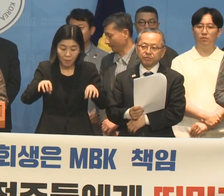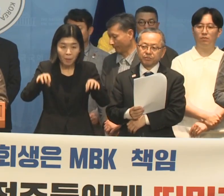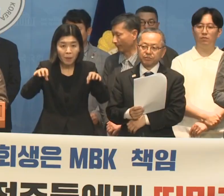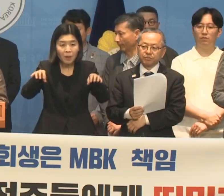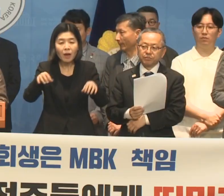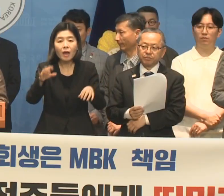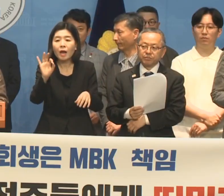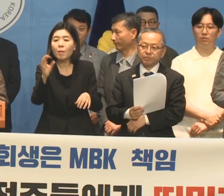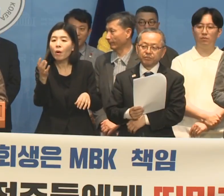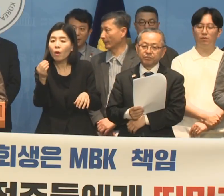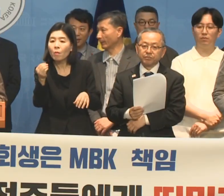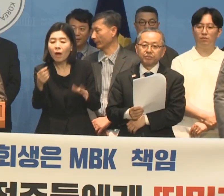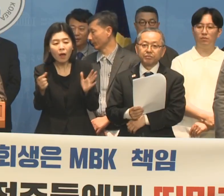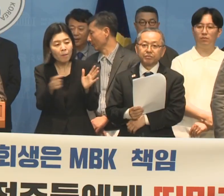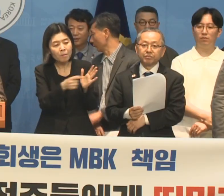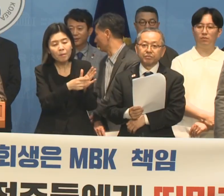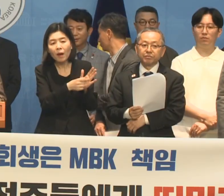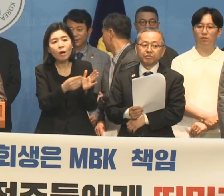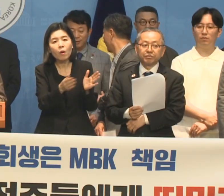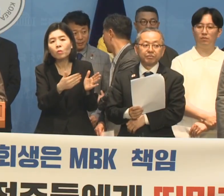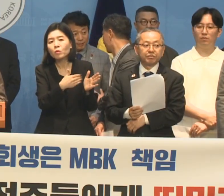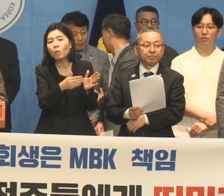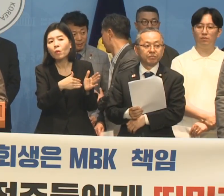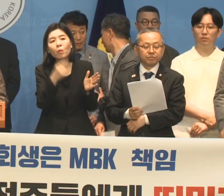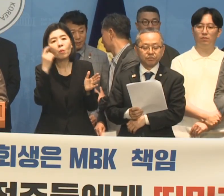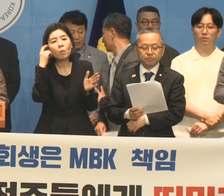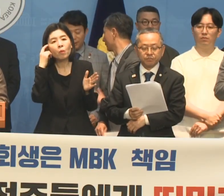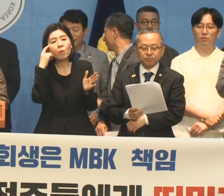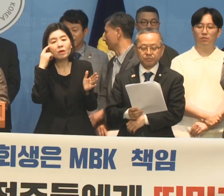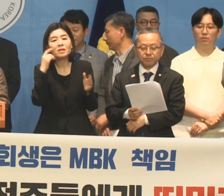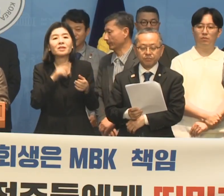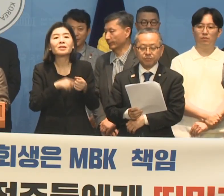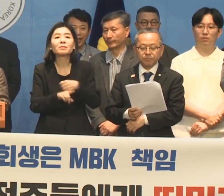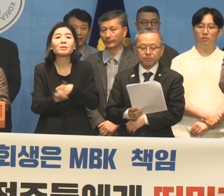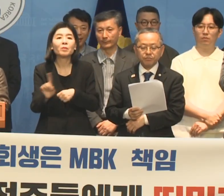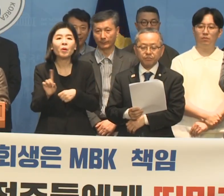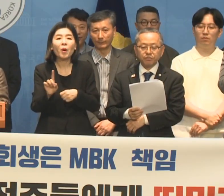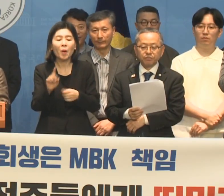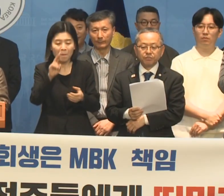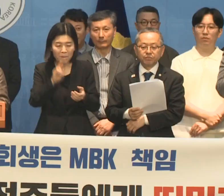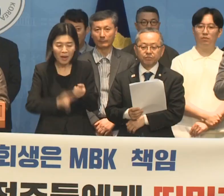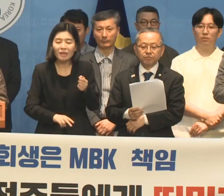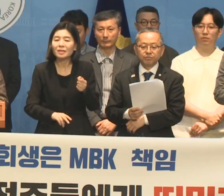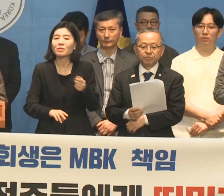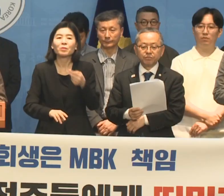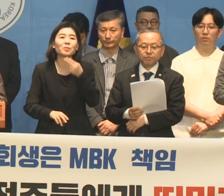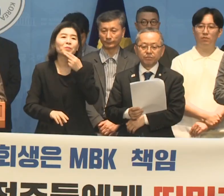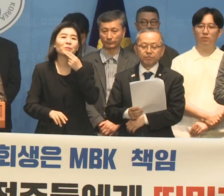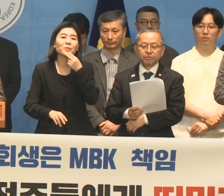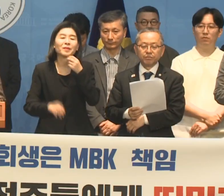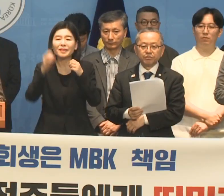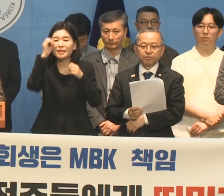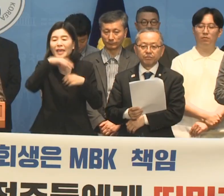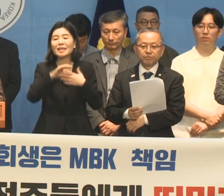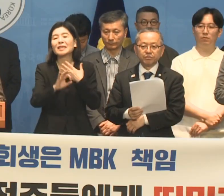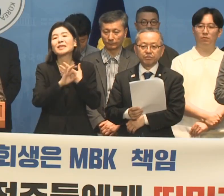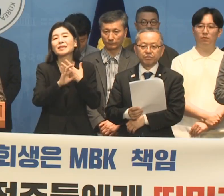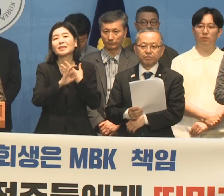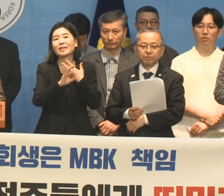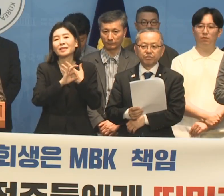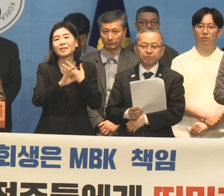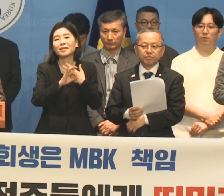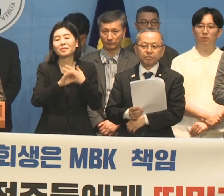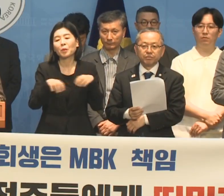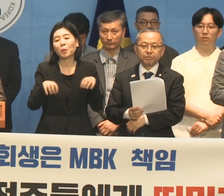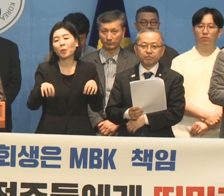쌓여 있었습니다. 그것은 어떤 것이냐면은 팔지 않는 물건입니다. 그냥 땜빵으로